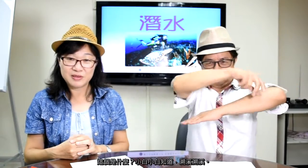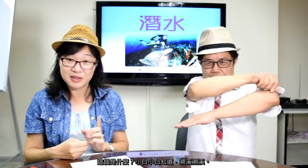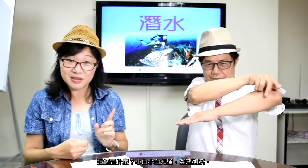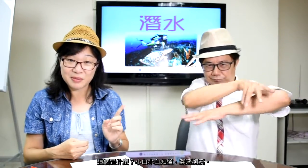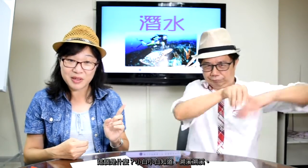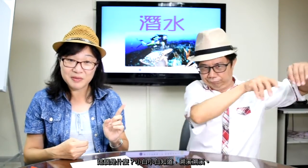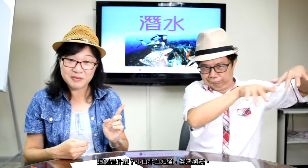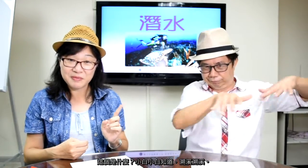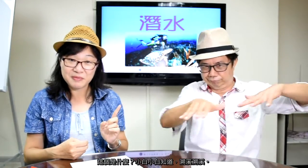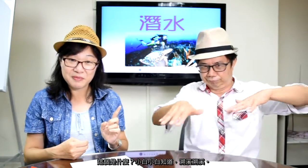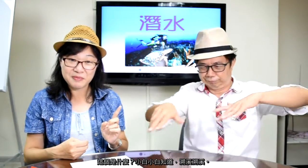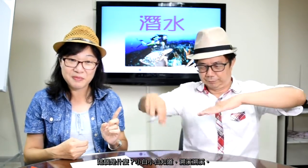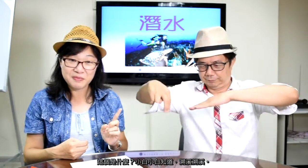这个是什么？